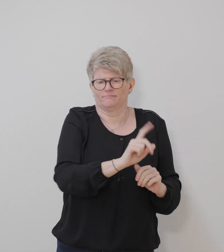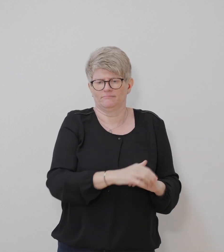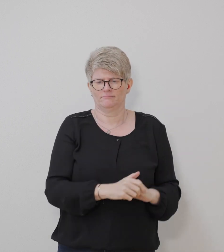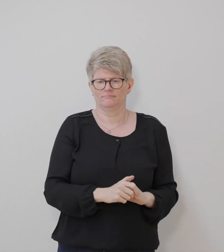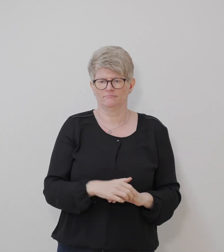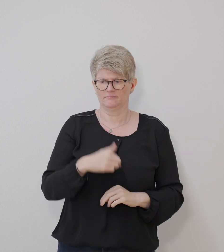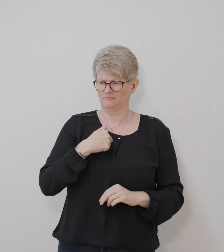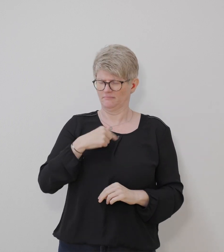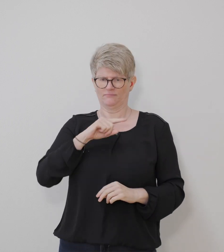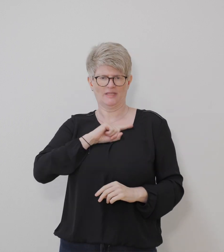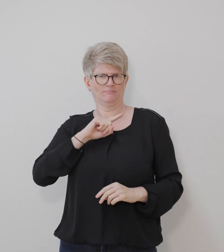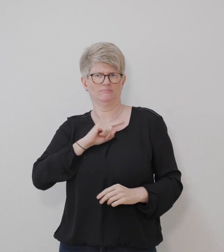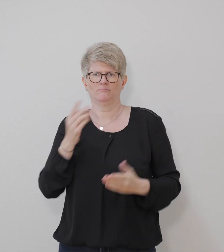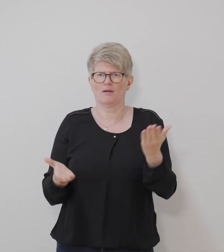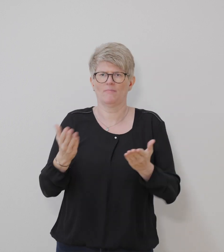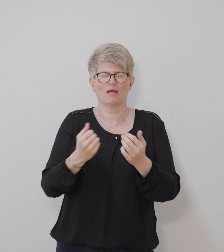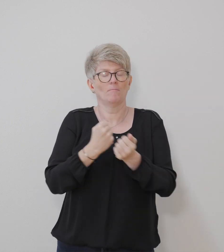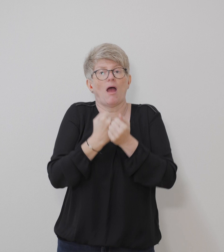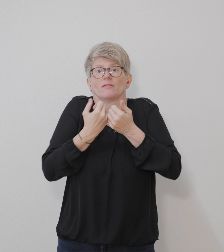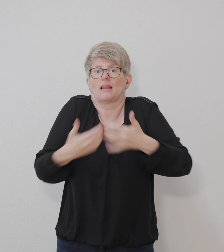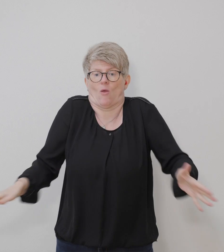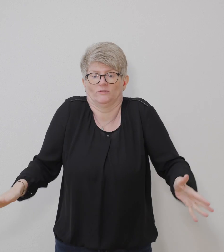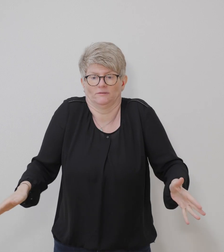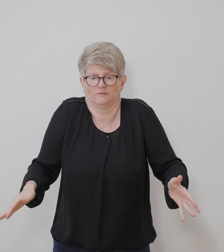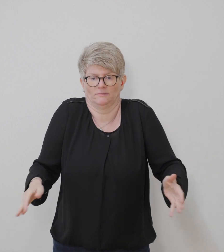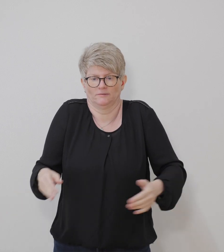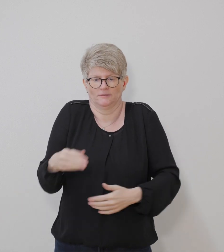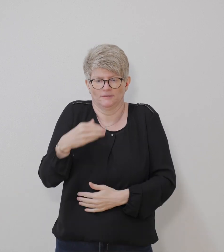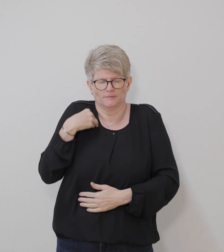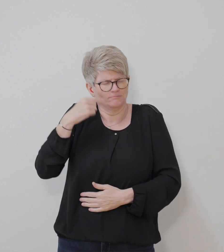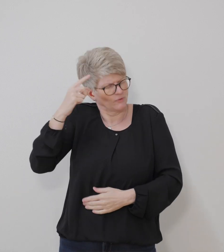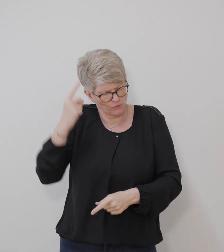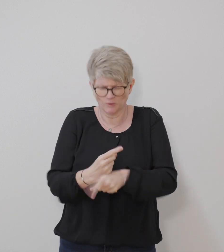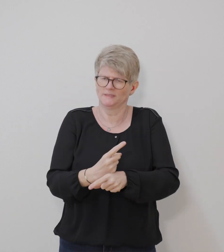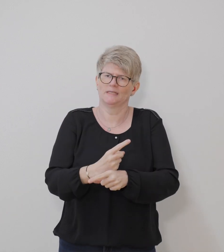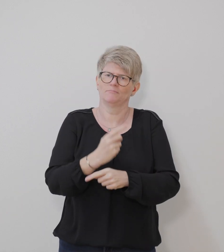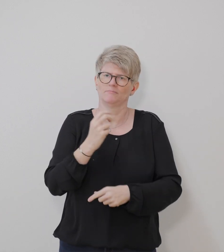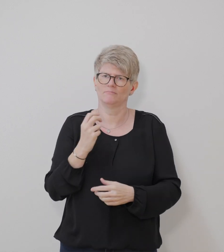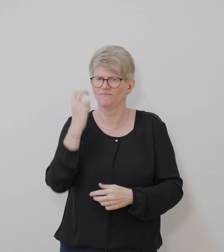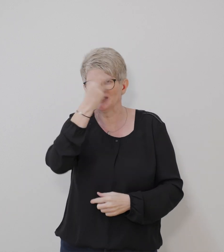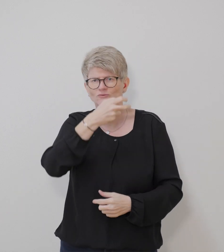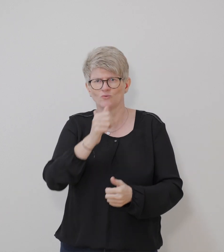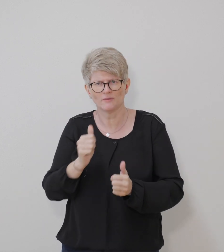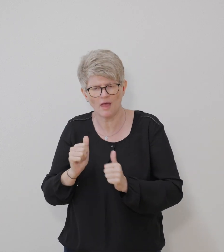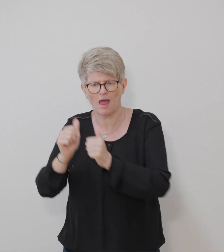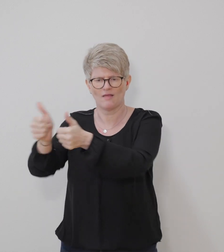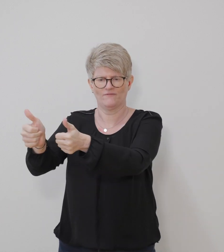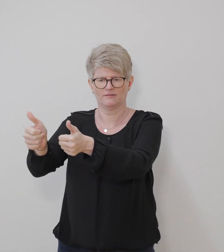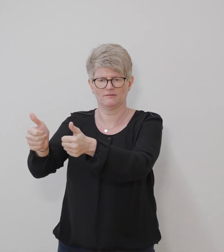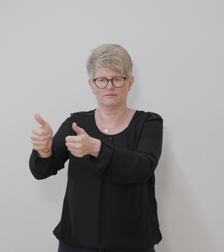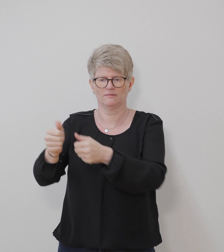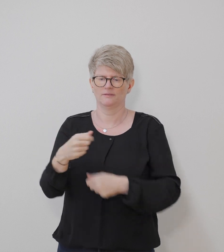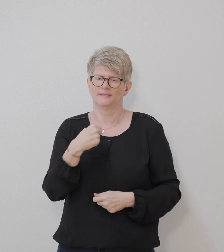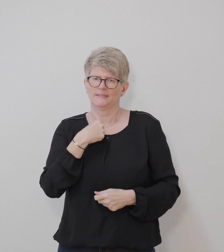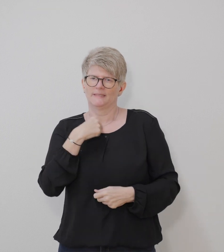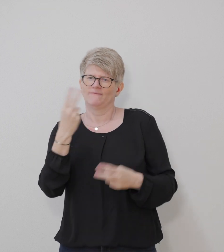einem dunklen Ozean. Jemand, der einfach da war, ohne Bedingungen zu stellen oder etwas von ihm zu